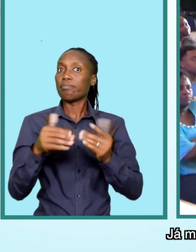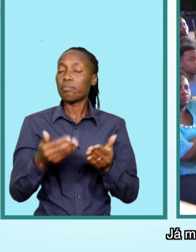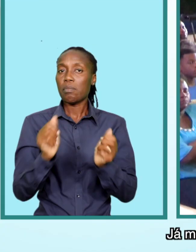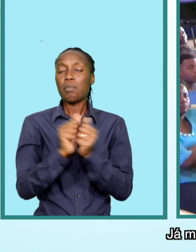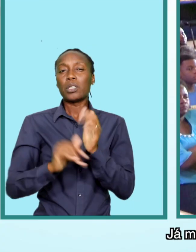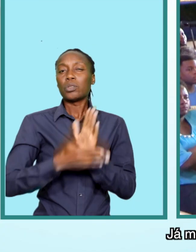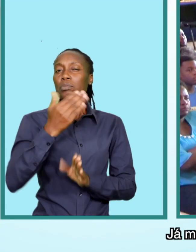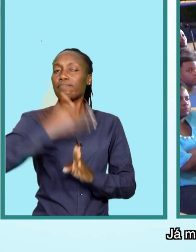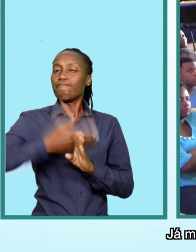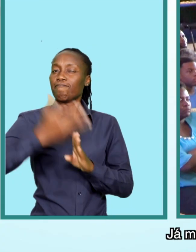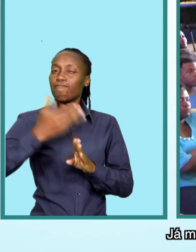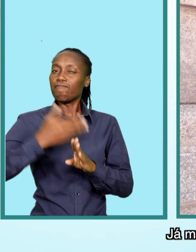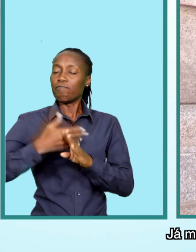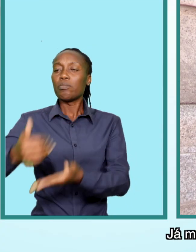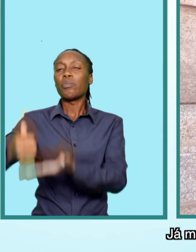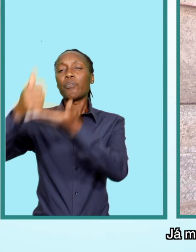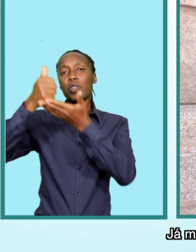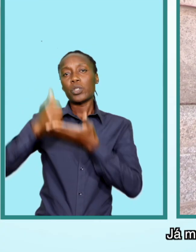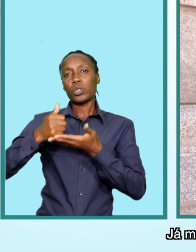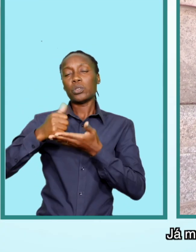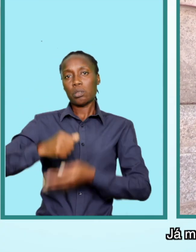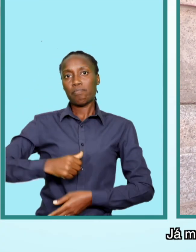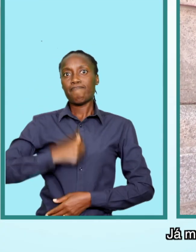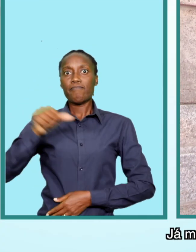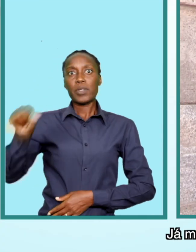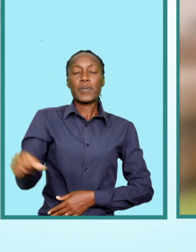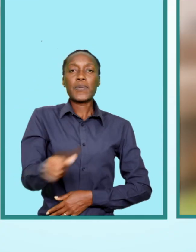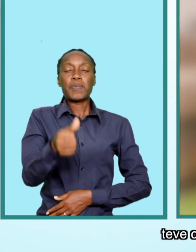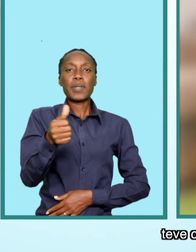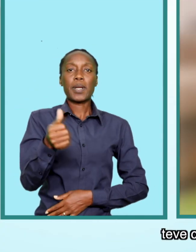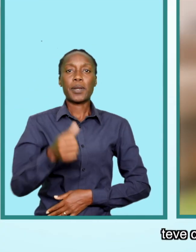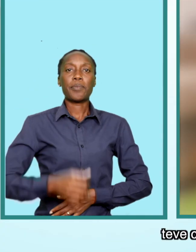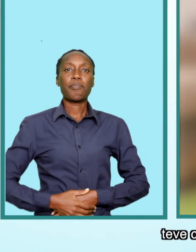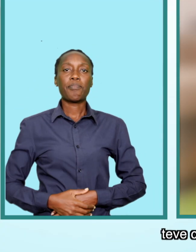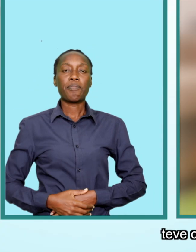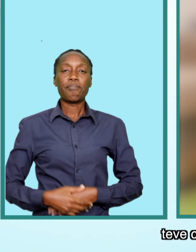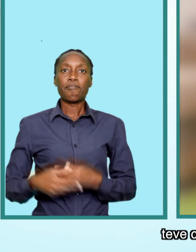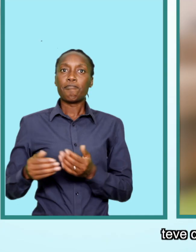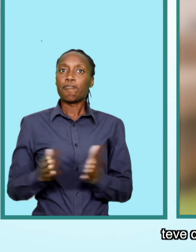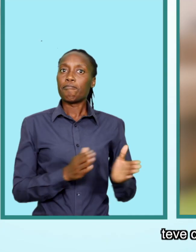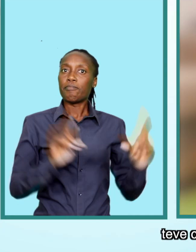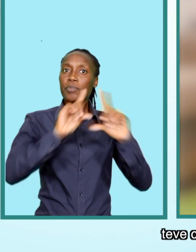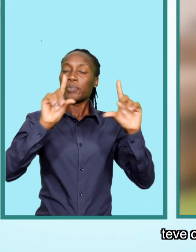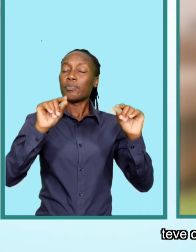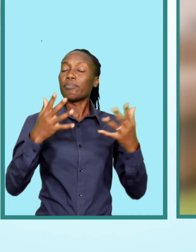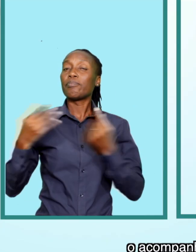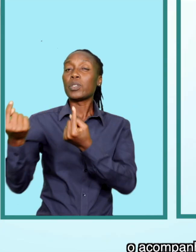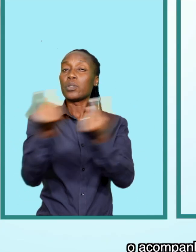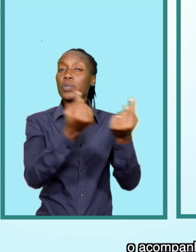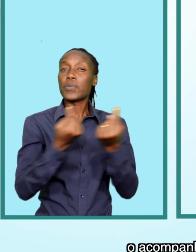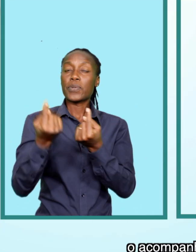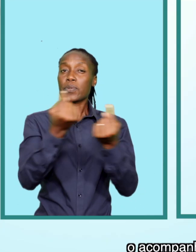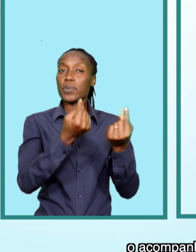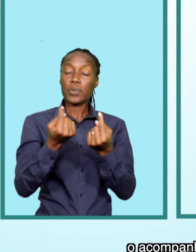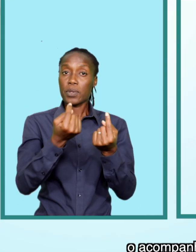meu. Já mais crescido, Eurico reconhece que em alguns momentos teve comportamentos difíceis de controlar. Ainda